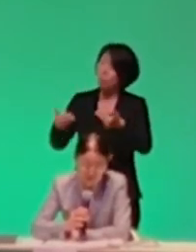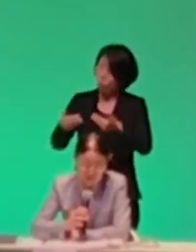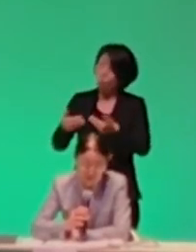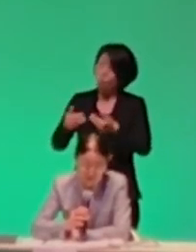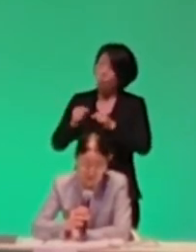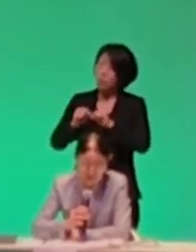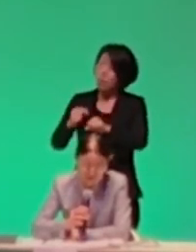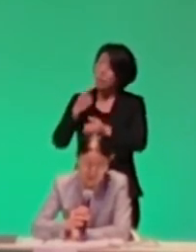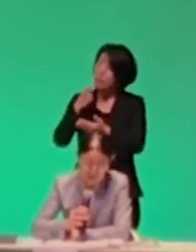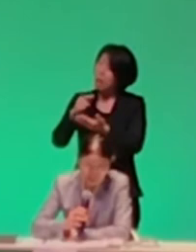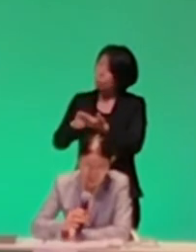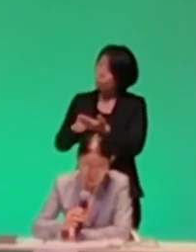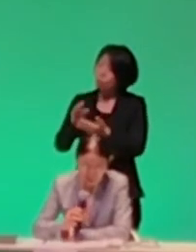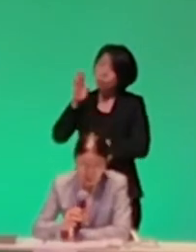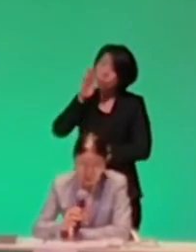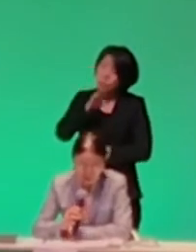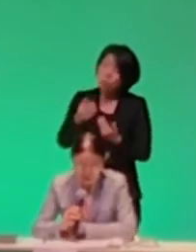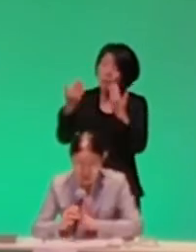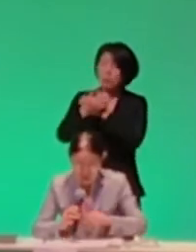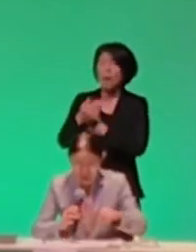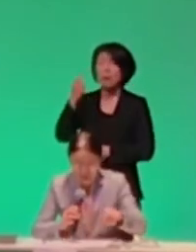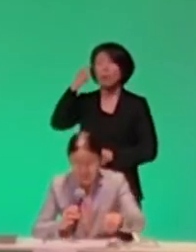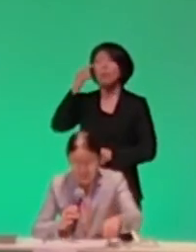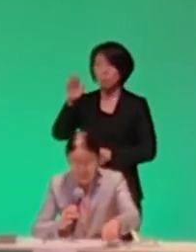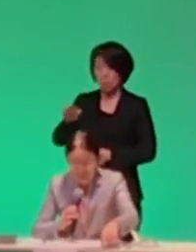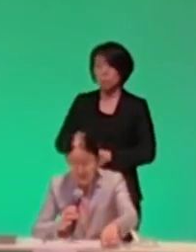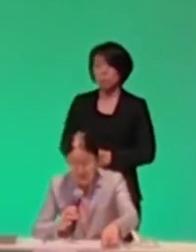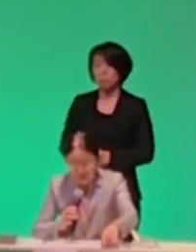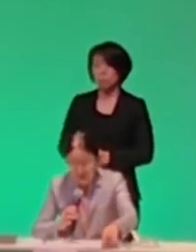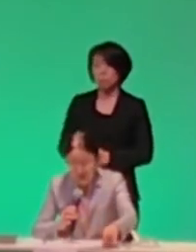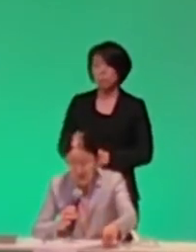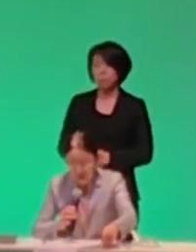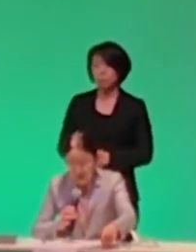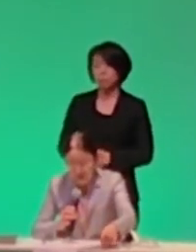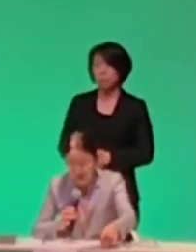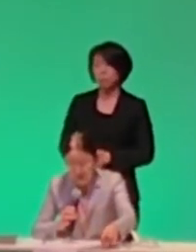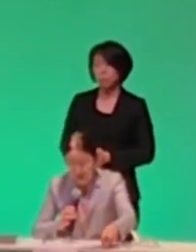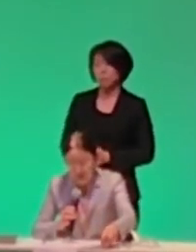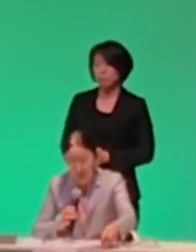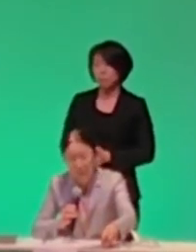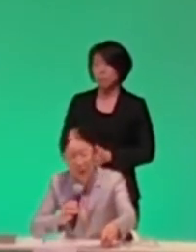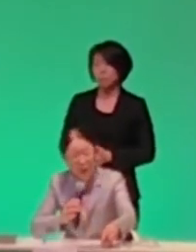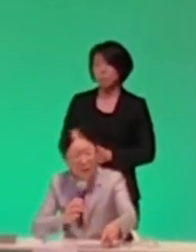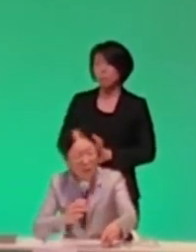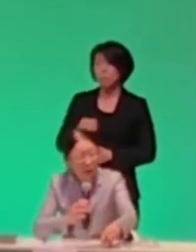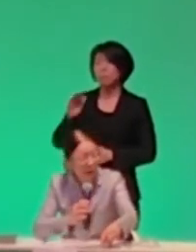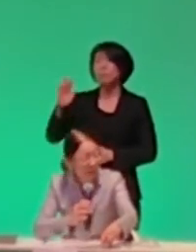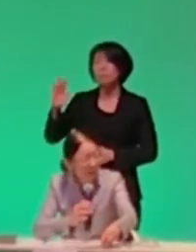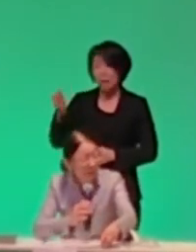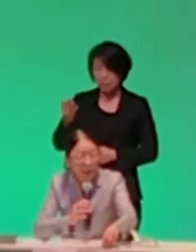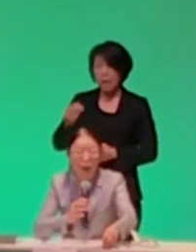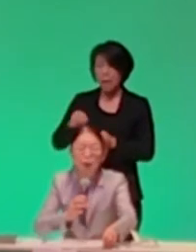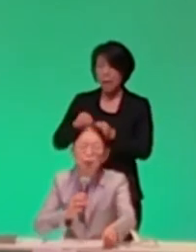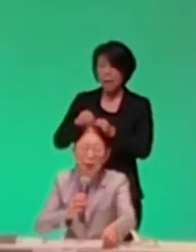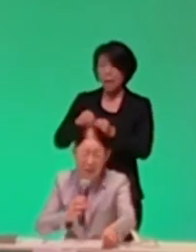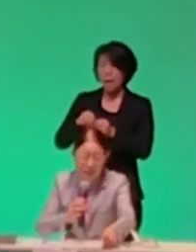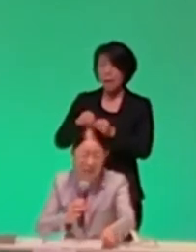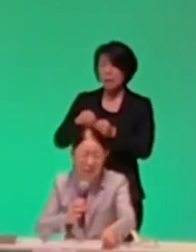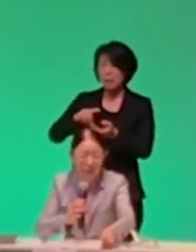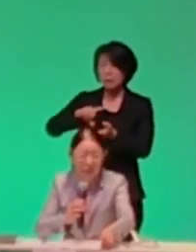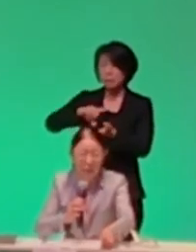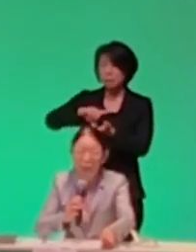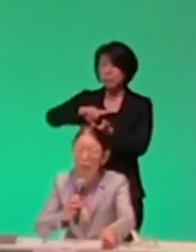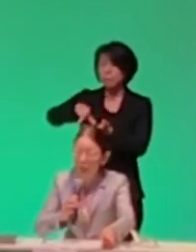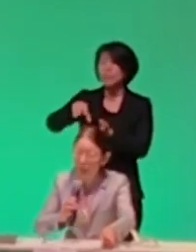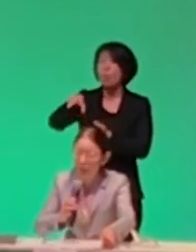すくなったかなと思います。で、ただ例えば地方に管理職で初めて出